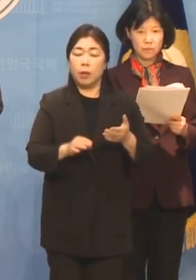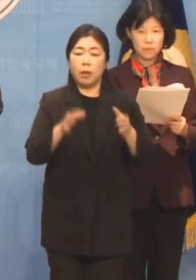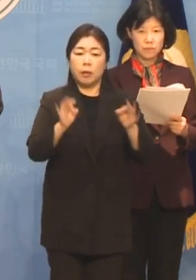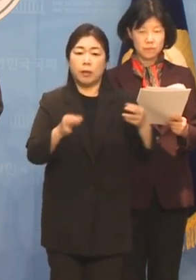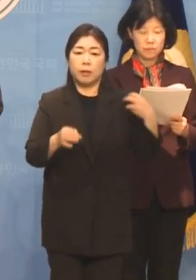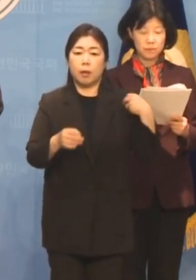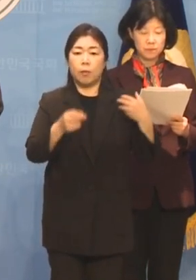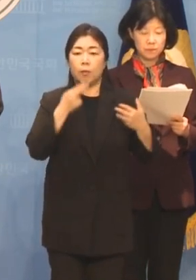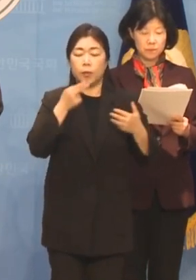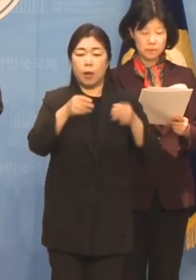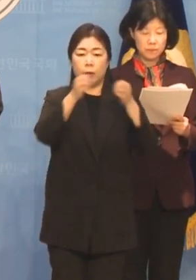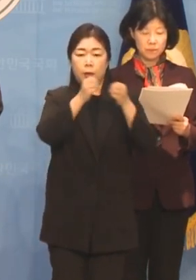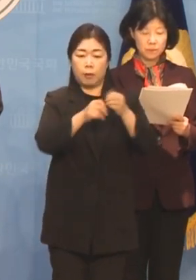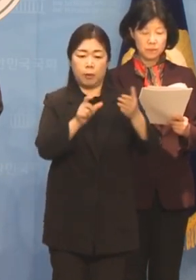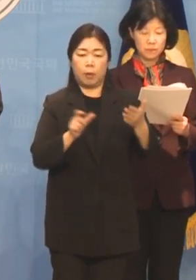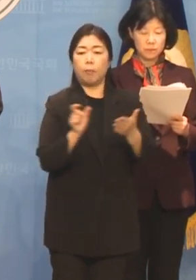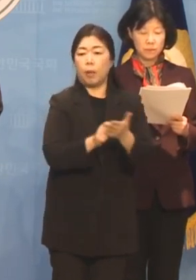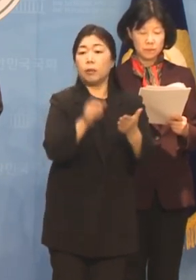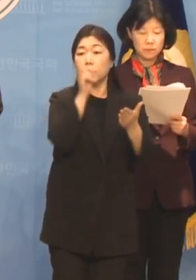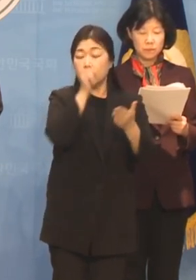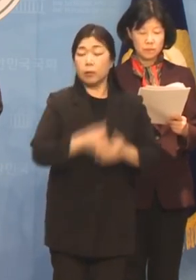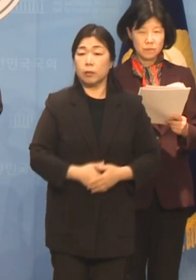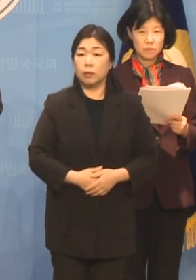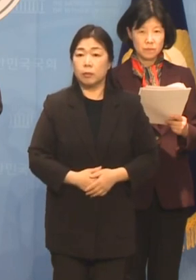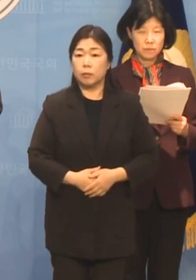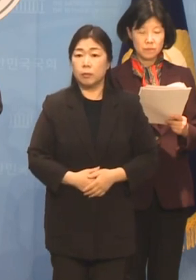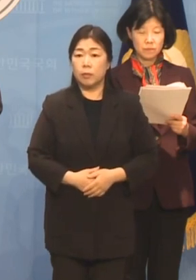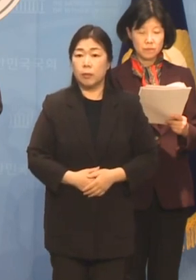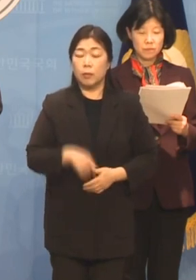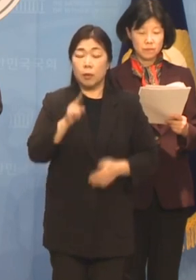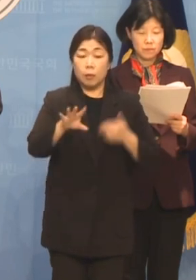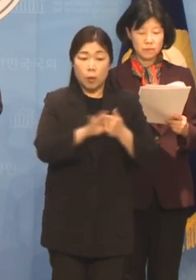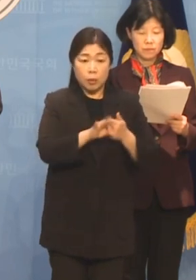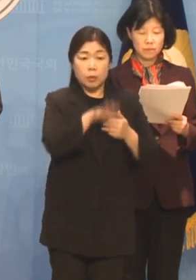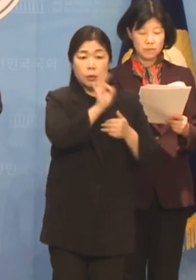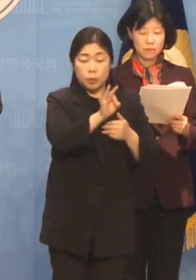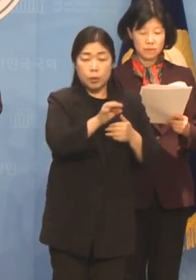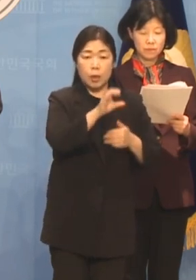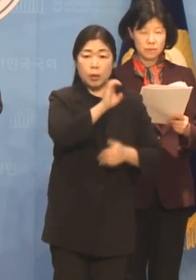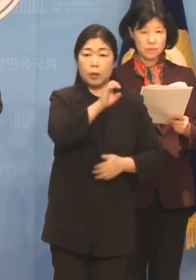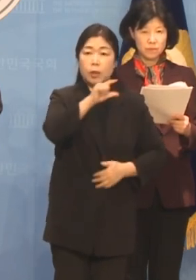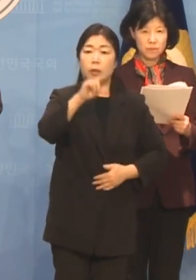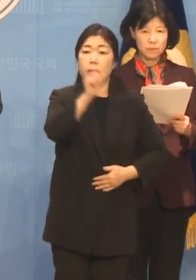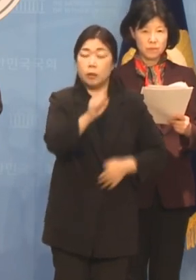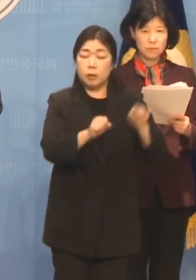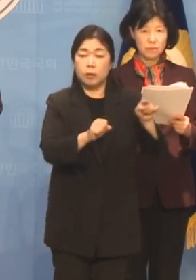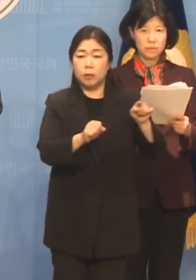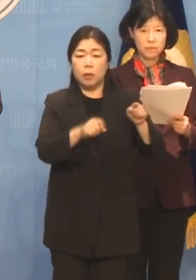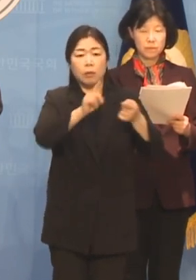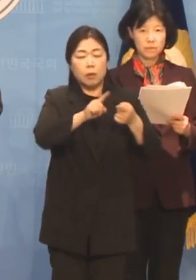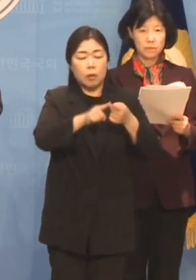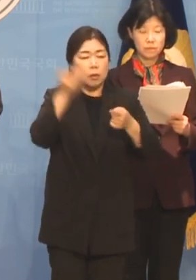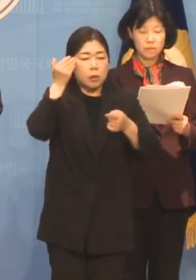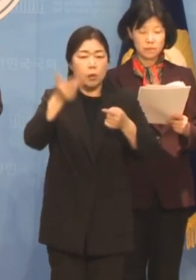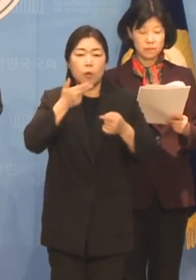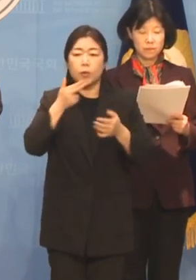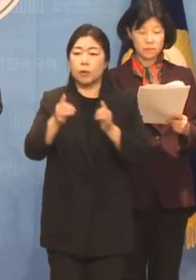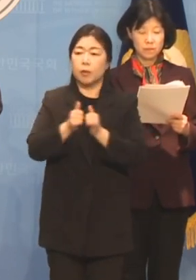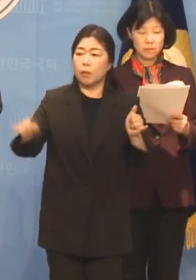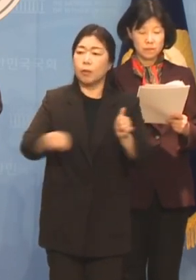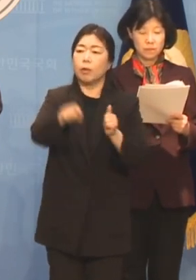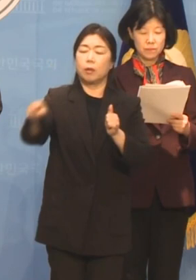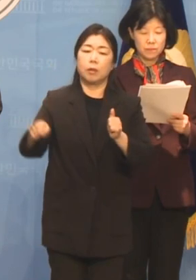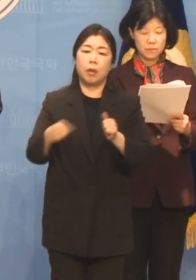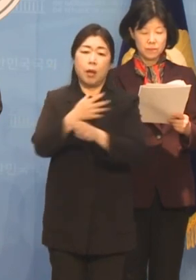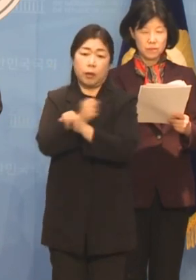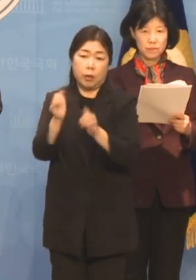은행의 이와 같은 일회수 판매는 파생상품에 대하여 별다른 지식이 없는 금융소비자를 우롱한 것과 진비없습니다.